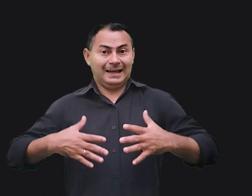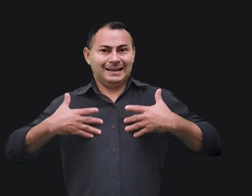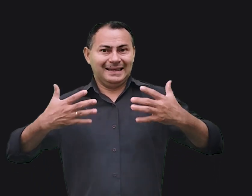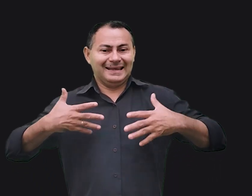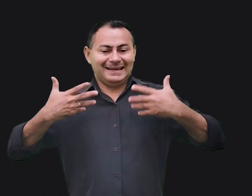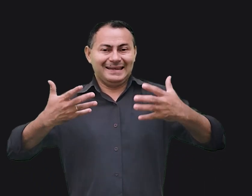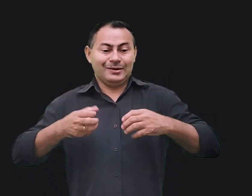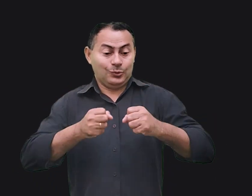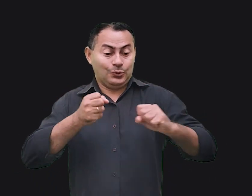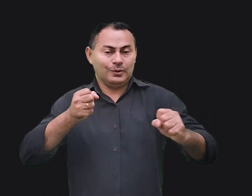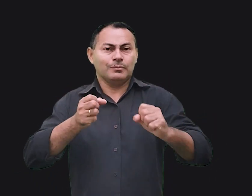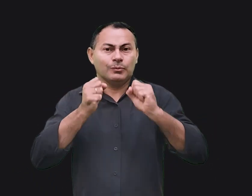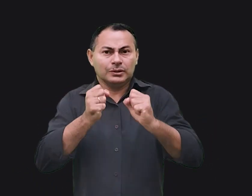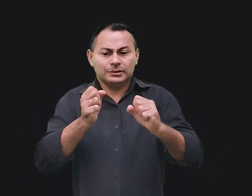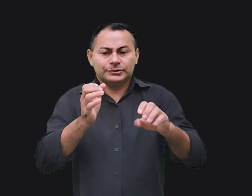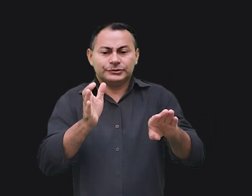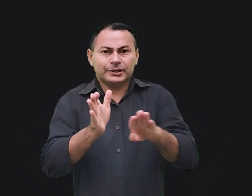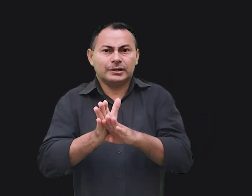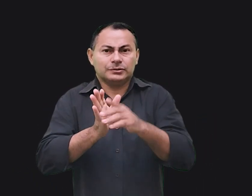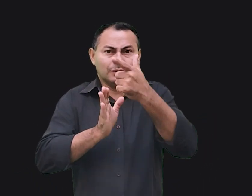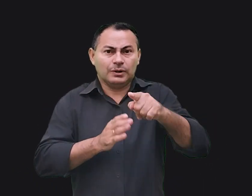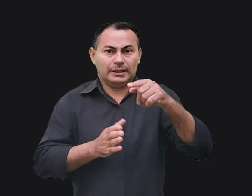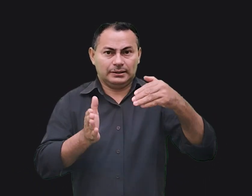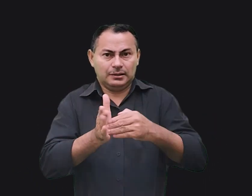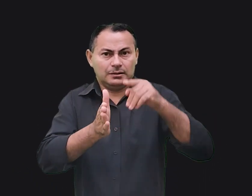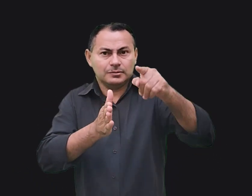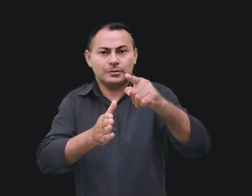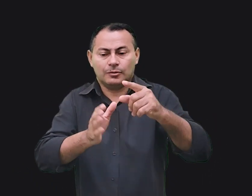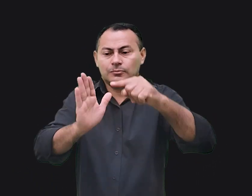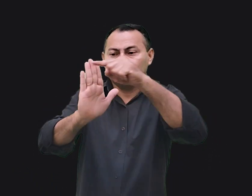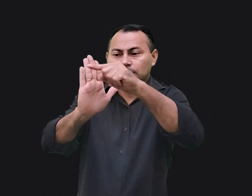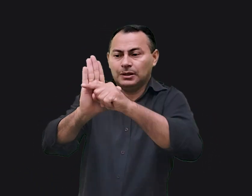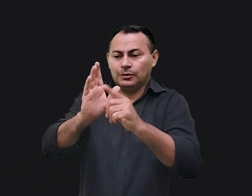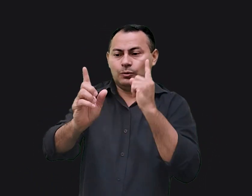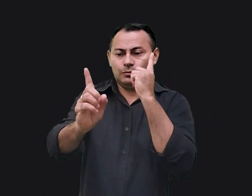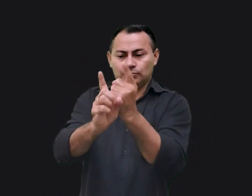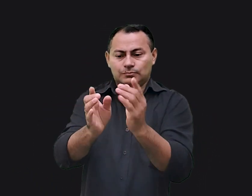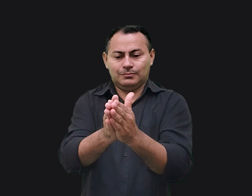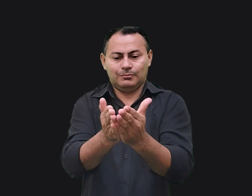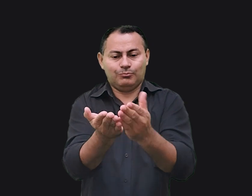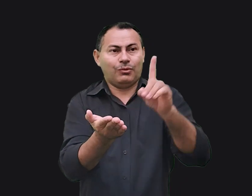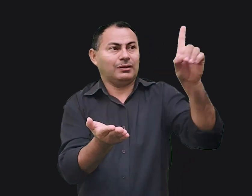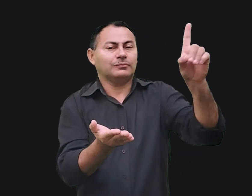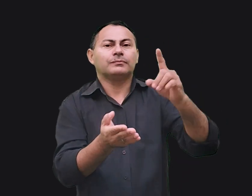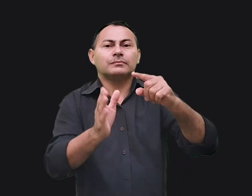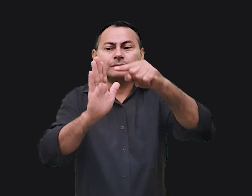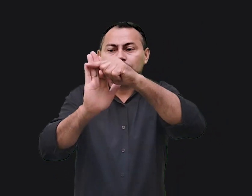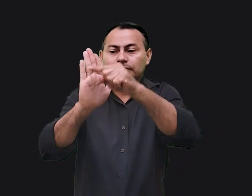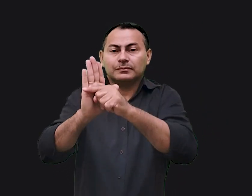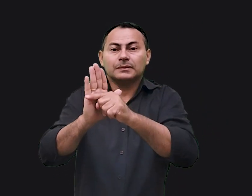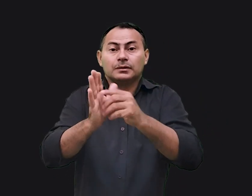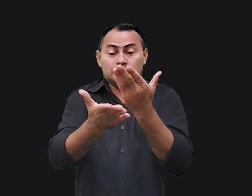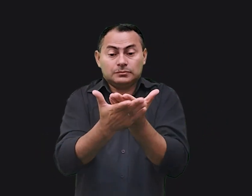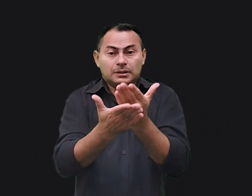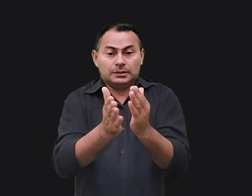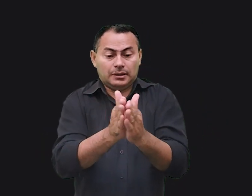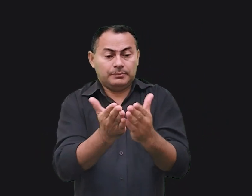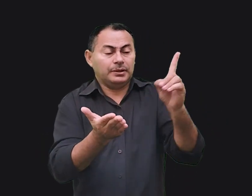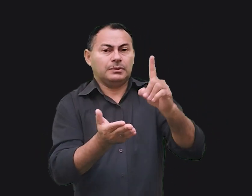Que alegria grandíssima poder estar chegando mais uma vez até você com o programa Encontro com a Palavra. Esse programa é parte de um estudo da Bíblia,